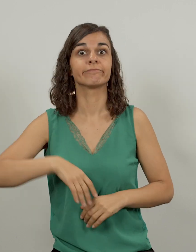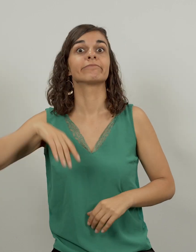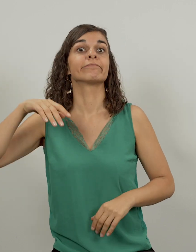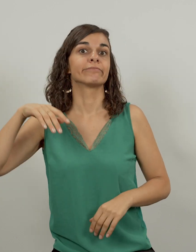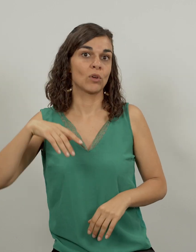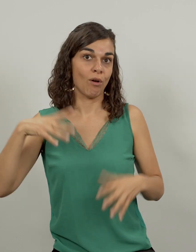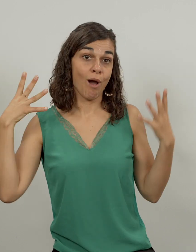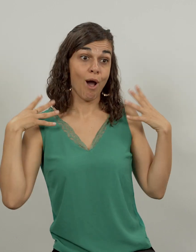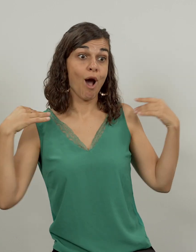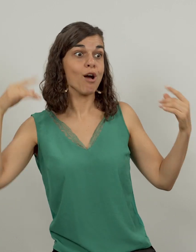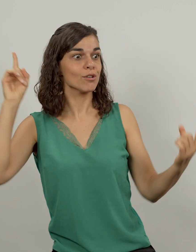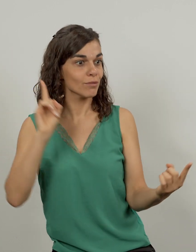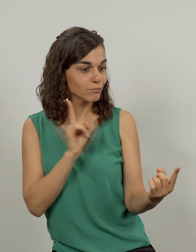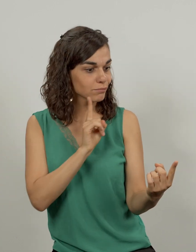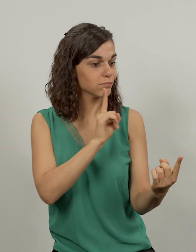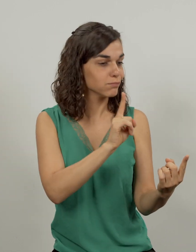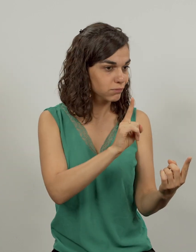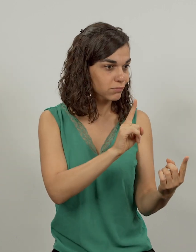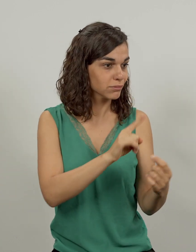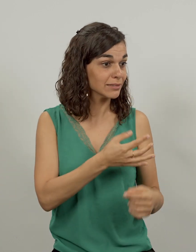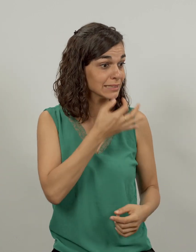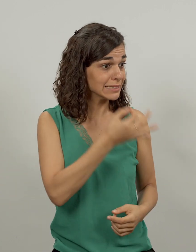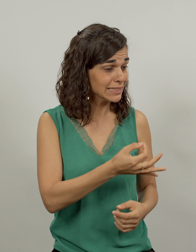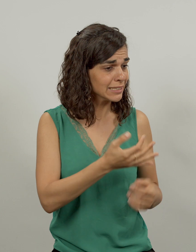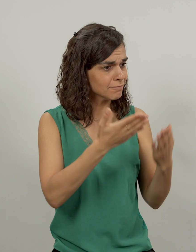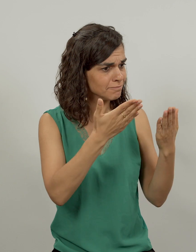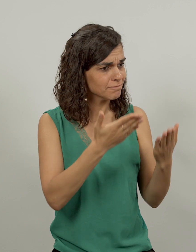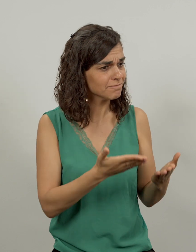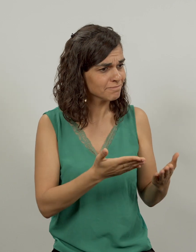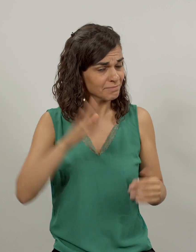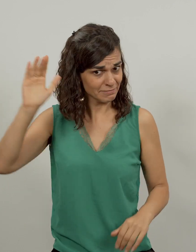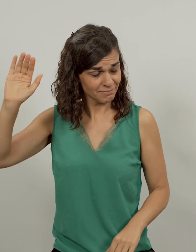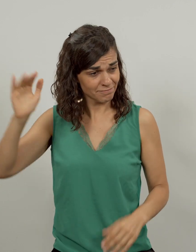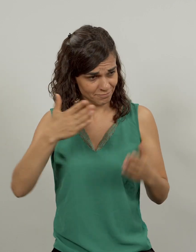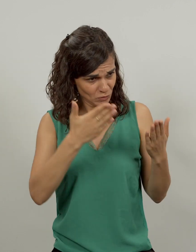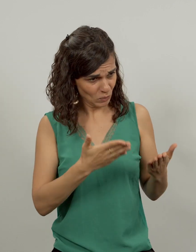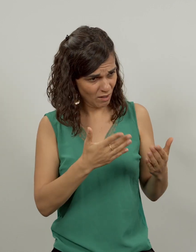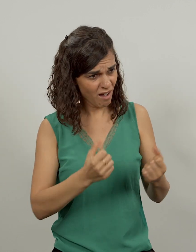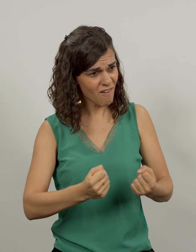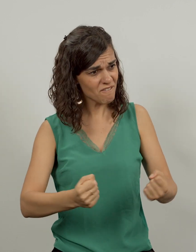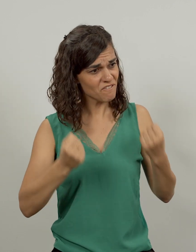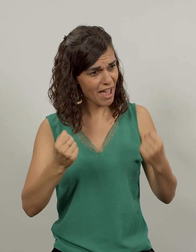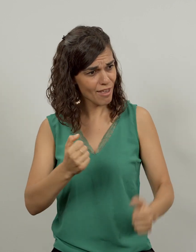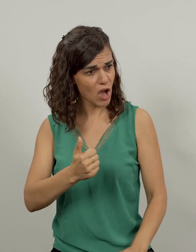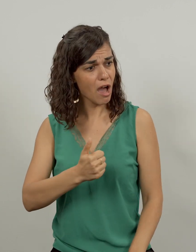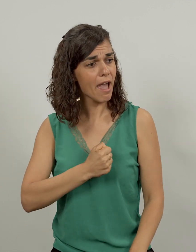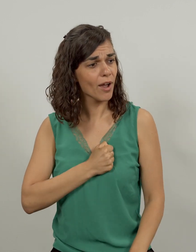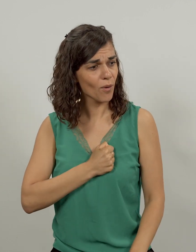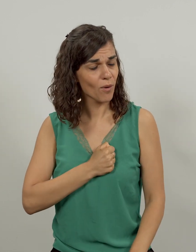de l'Éternel lui apparut et lui dit « L'Éternel est avec toi, vaillant